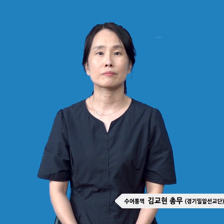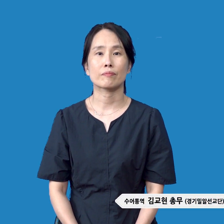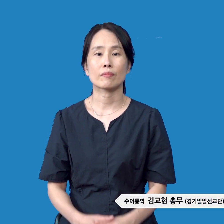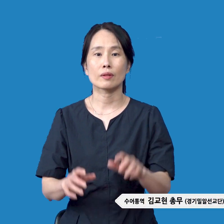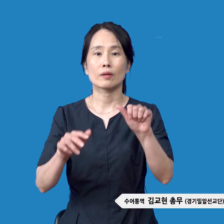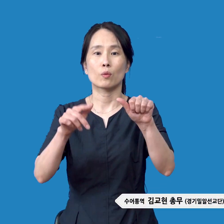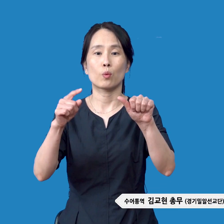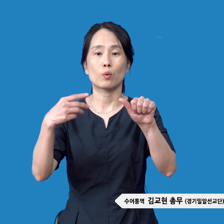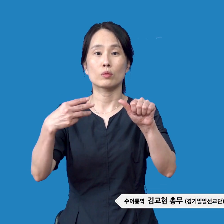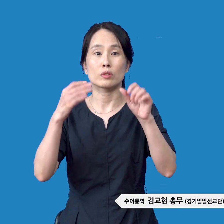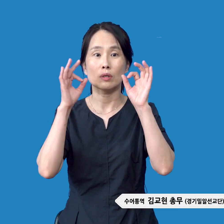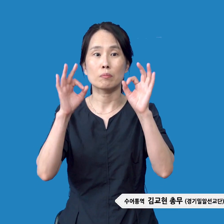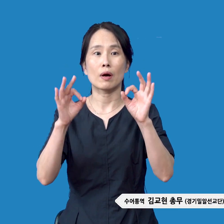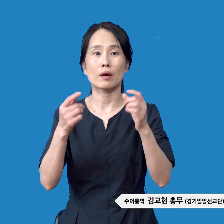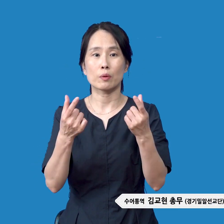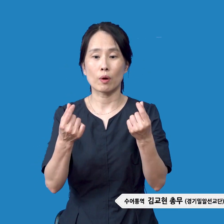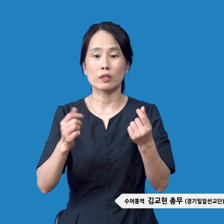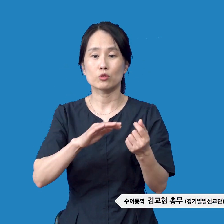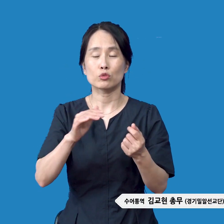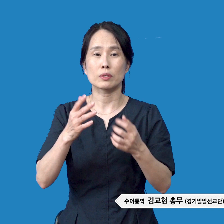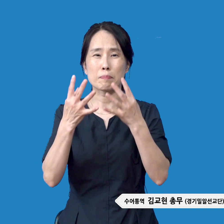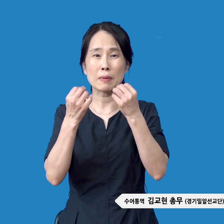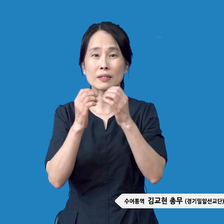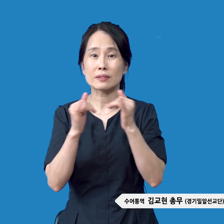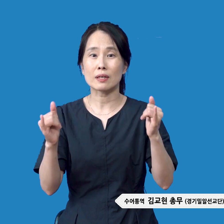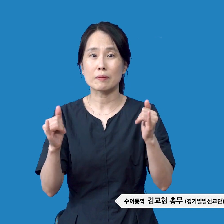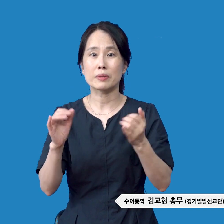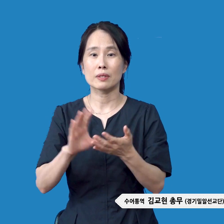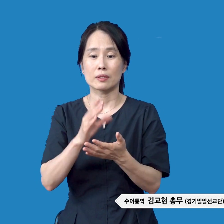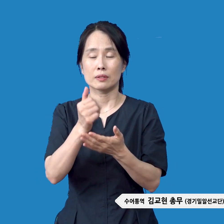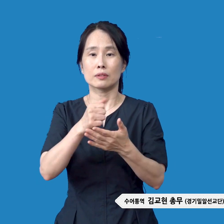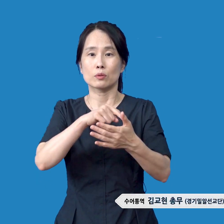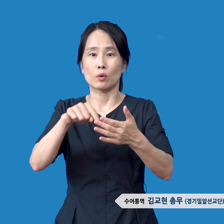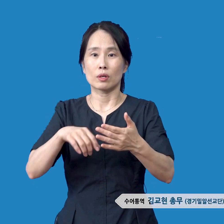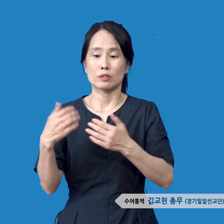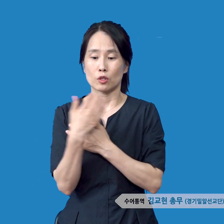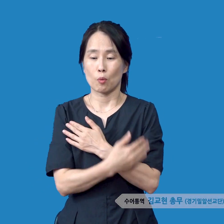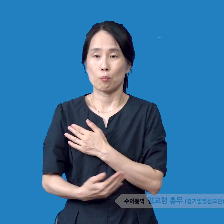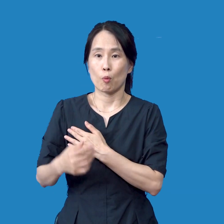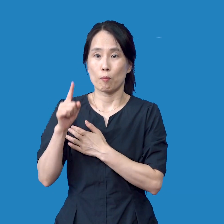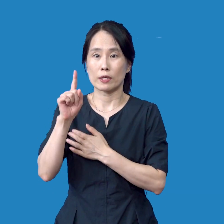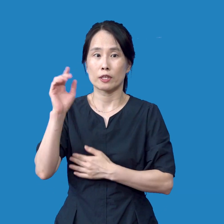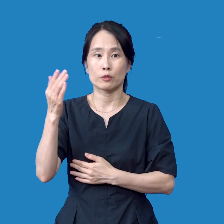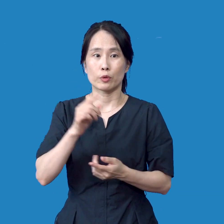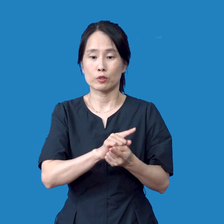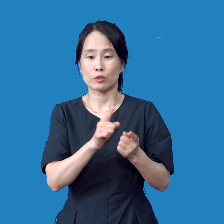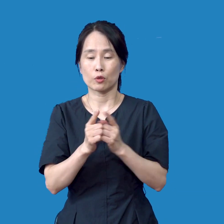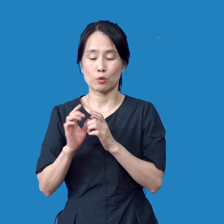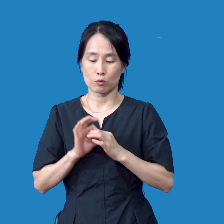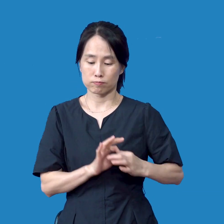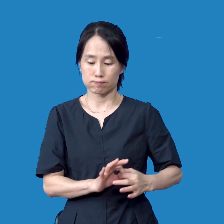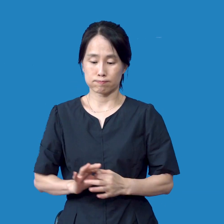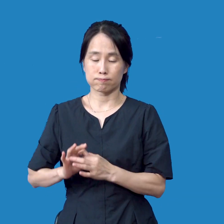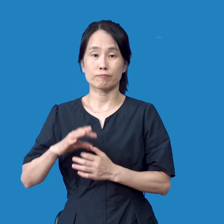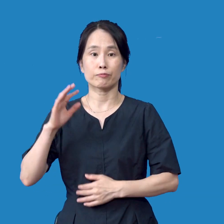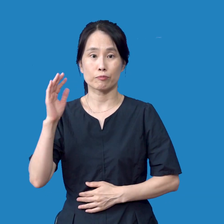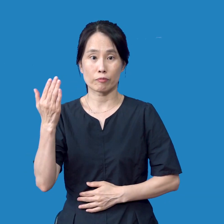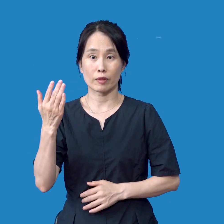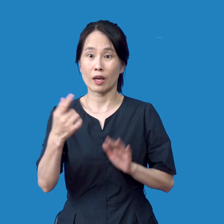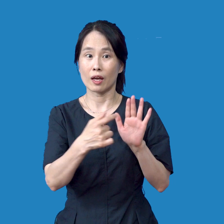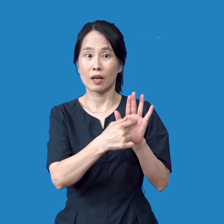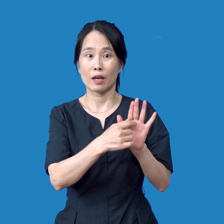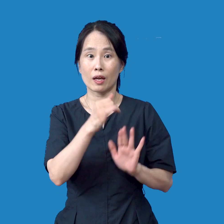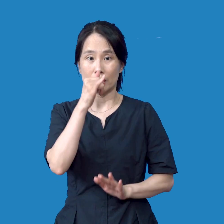5절에 보면 이와 같이 우리 많은 사람이 그리스도 안에서 한 몸이 되어 서로 지체가 되었느니라